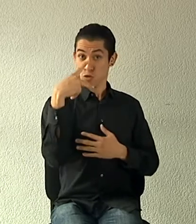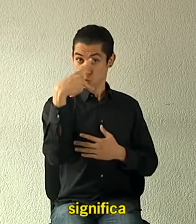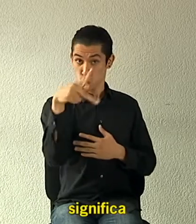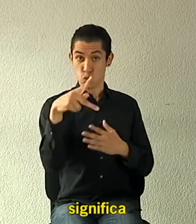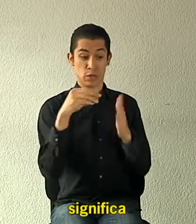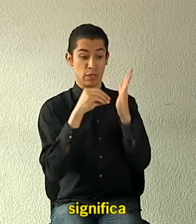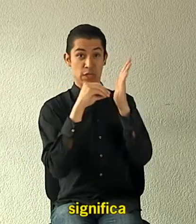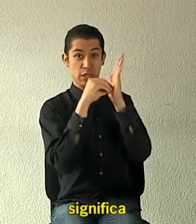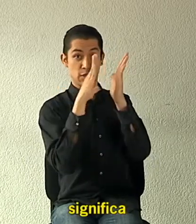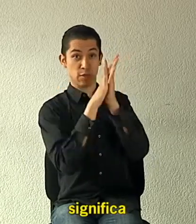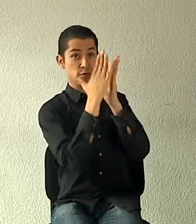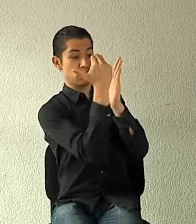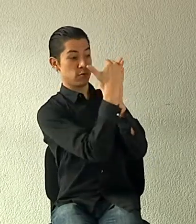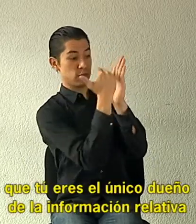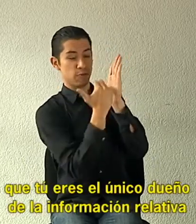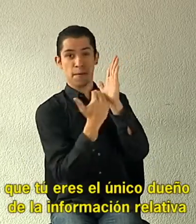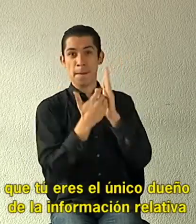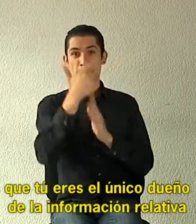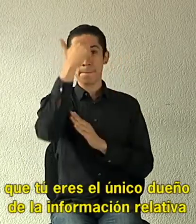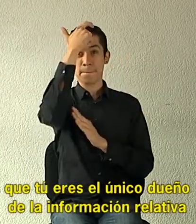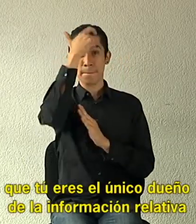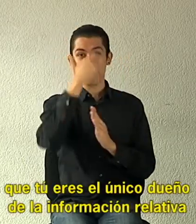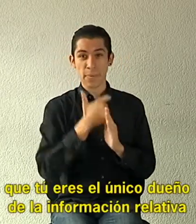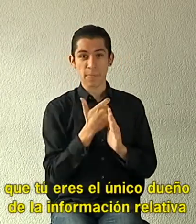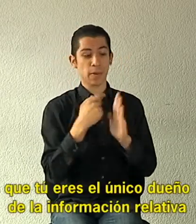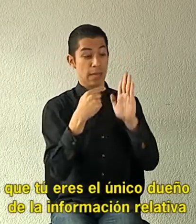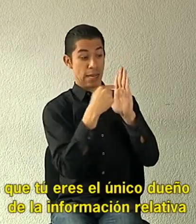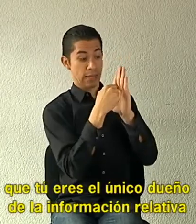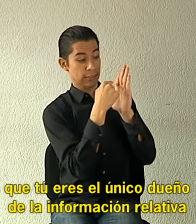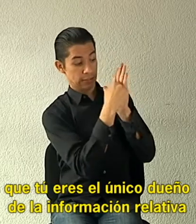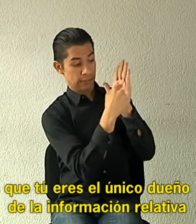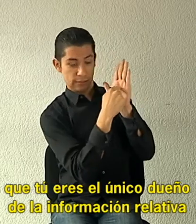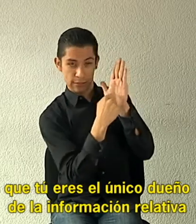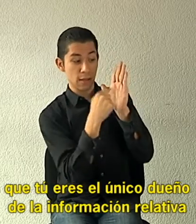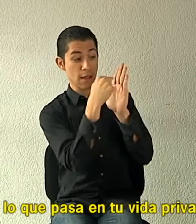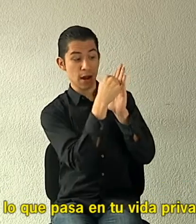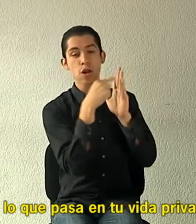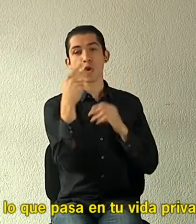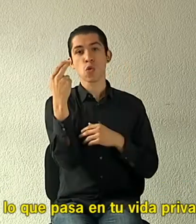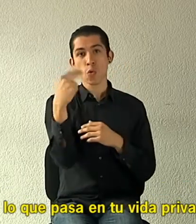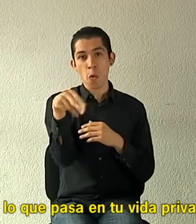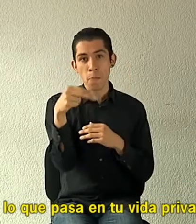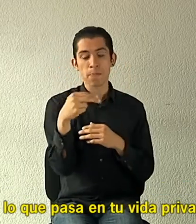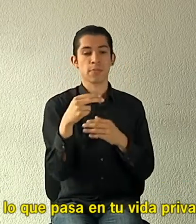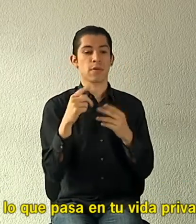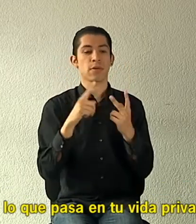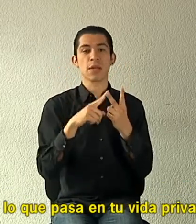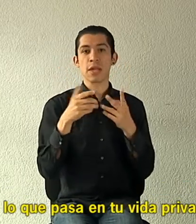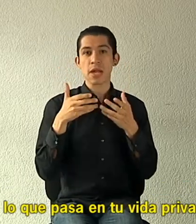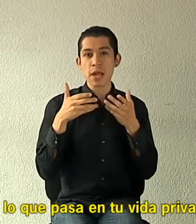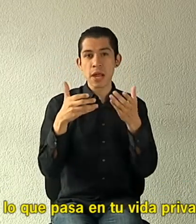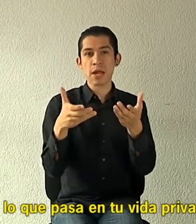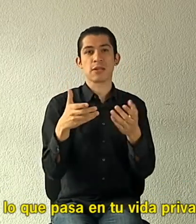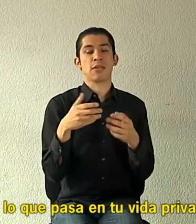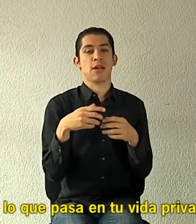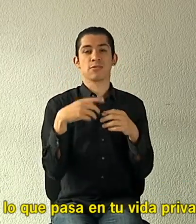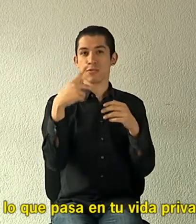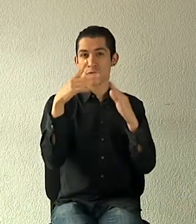significa que tú eres el único dueño de la información relativa a lo que pasa en tu vida privada